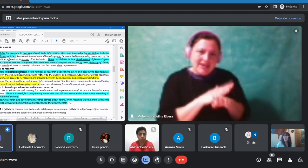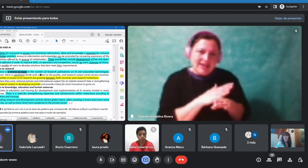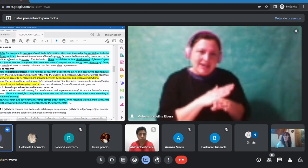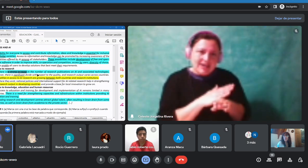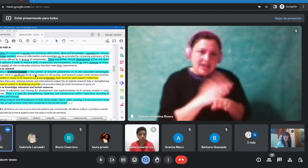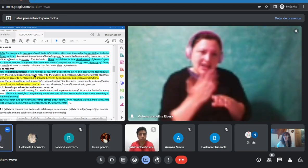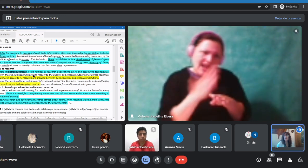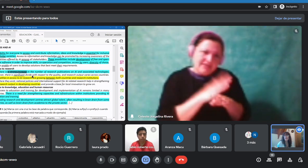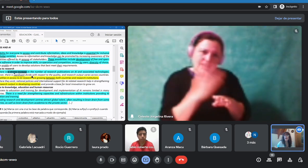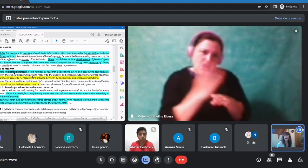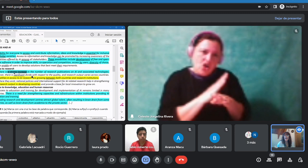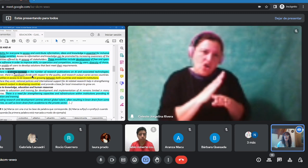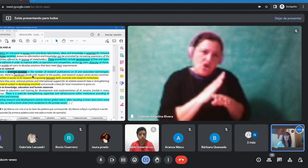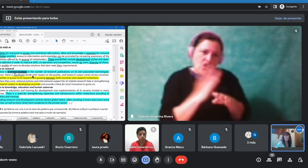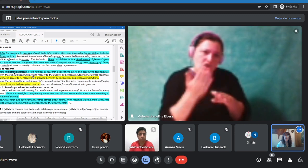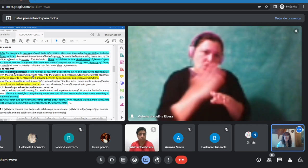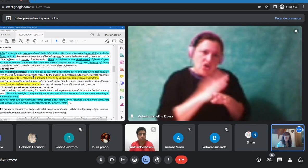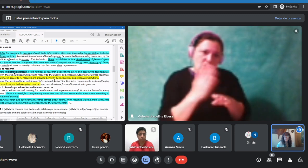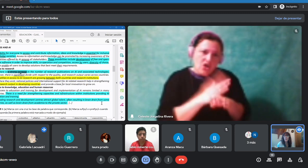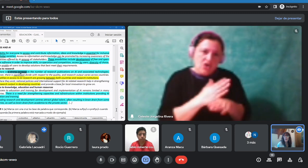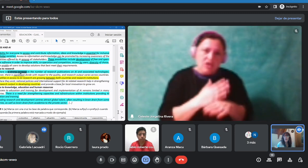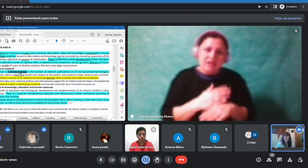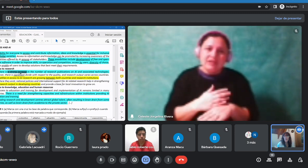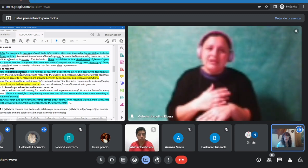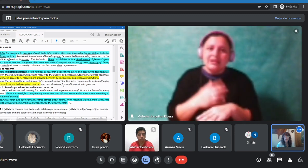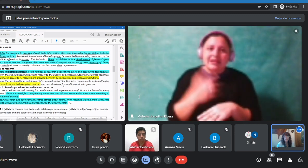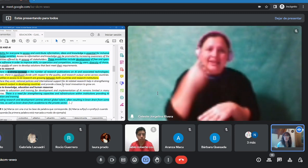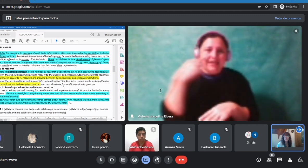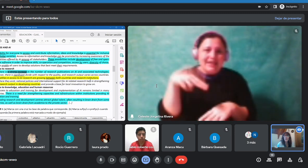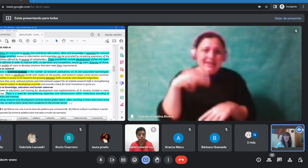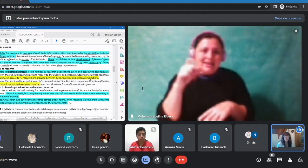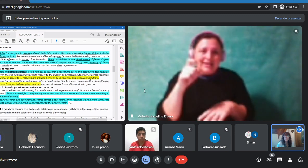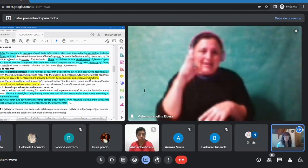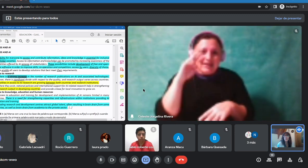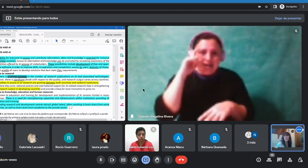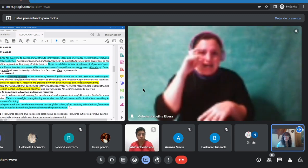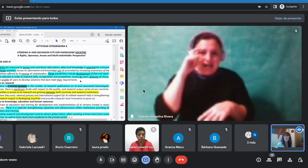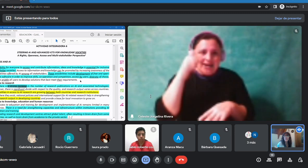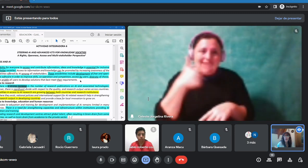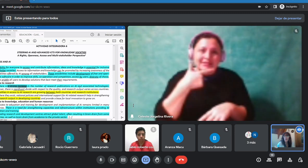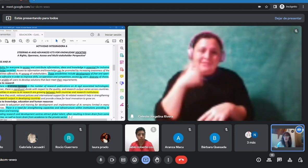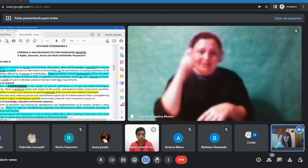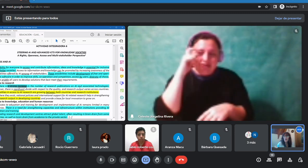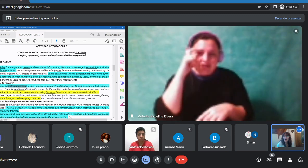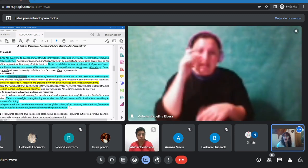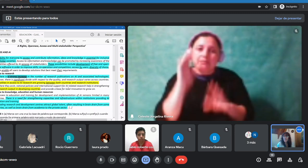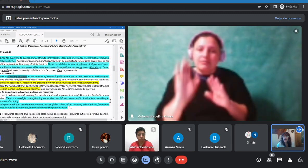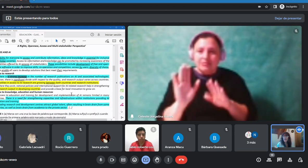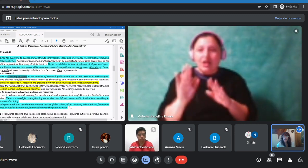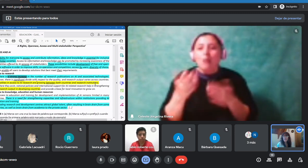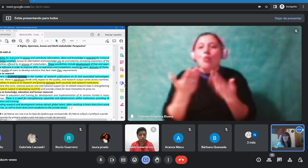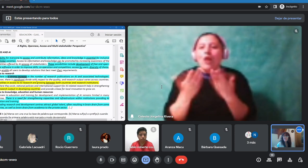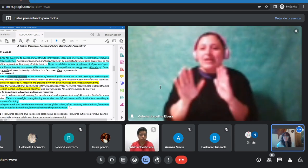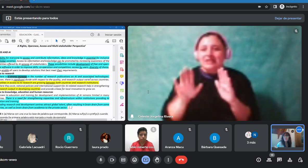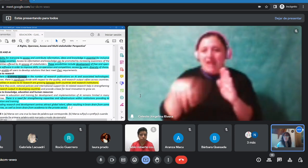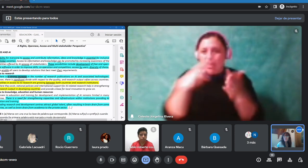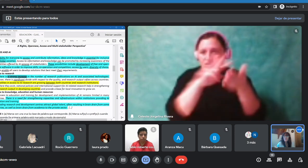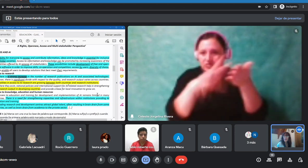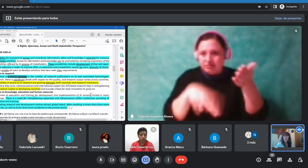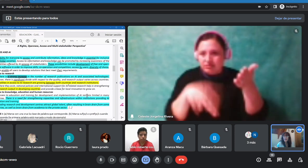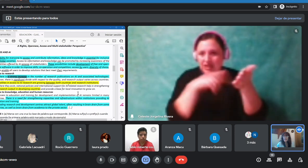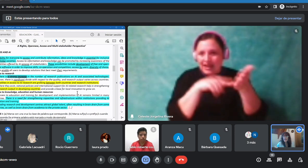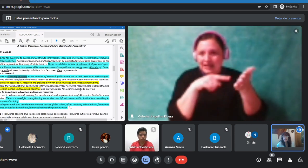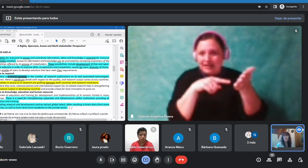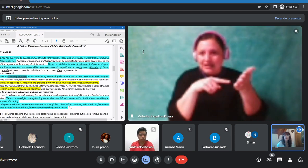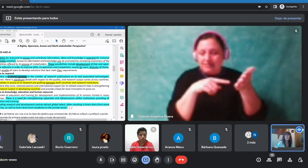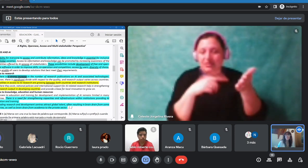Increase. Habíamos visto acá. Claro, puede haber en otro lado, pero no está subrayado. A ver. Capaz